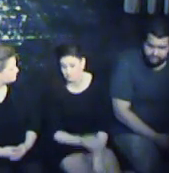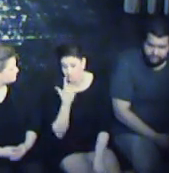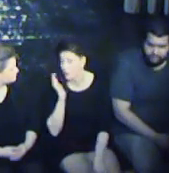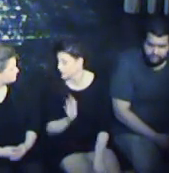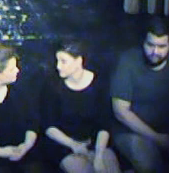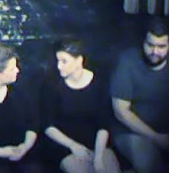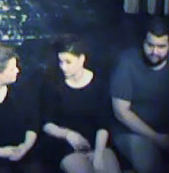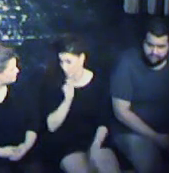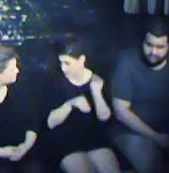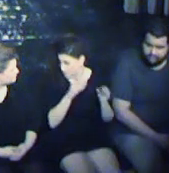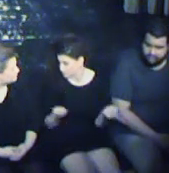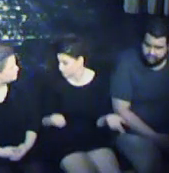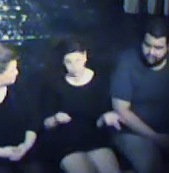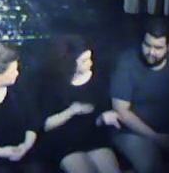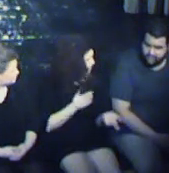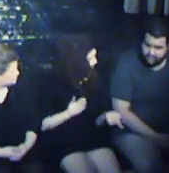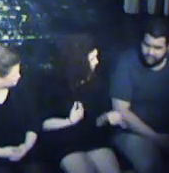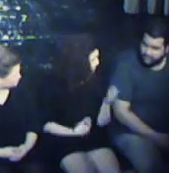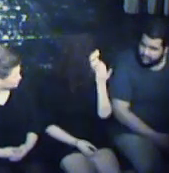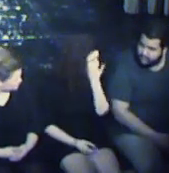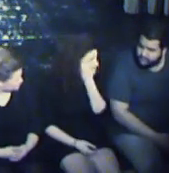Vamos a invocarlo.